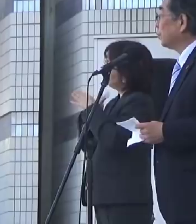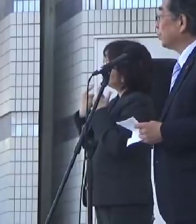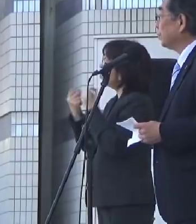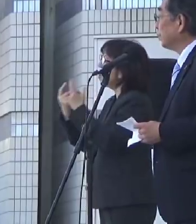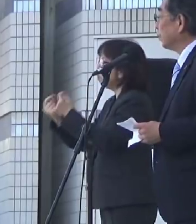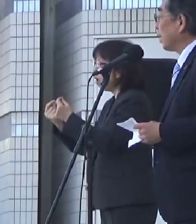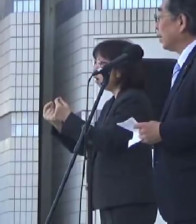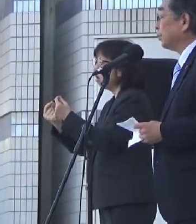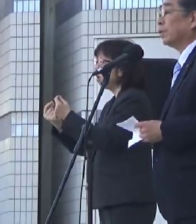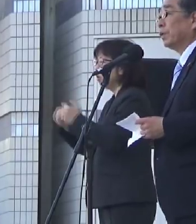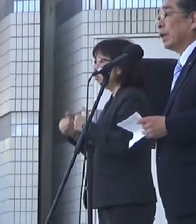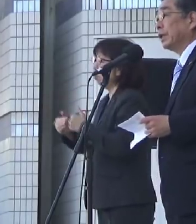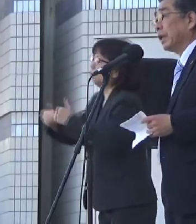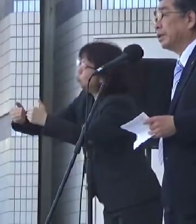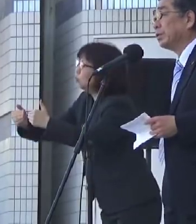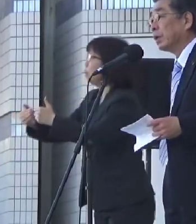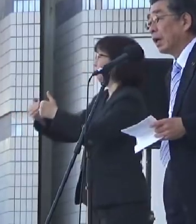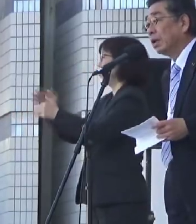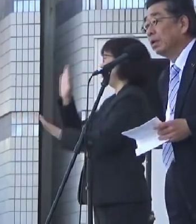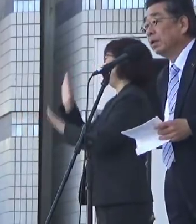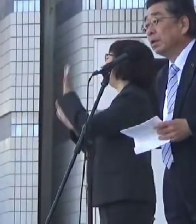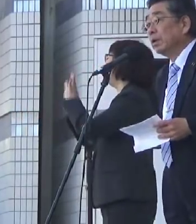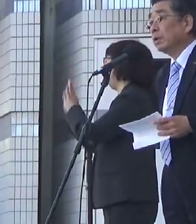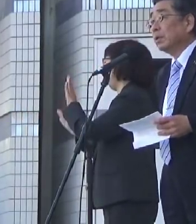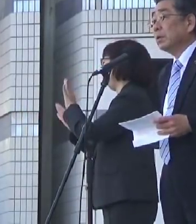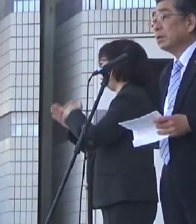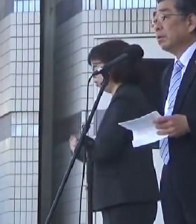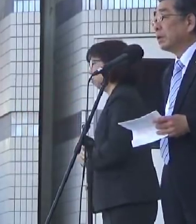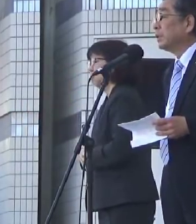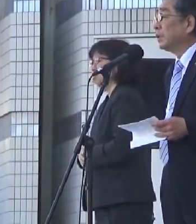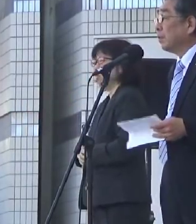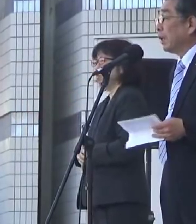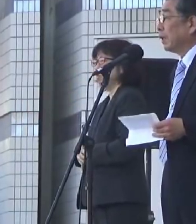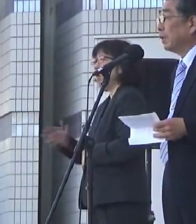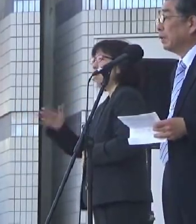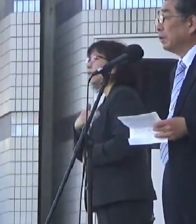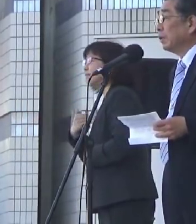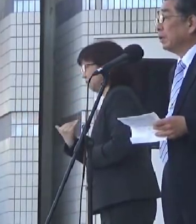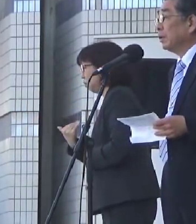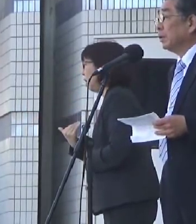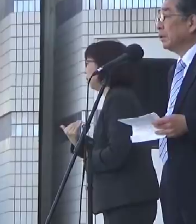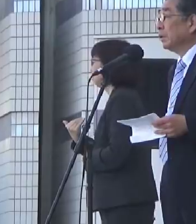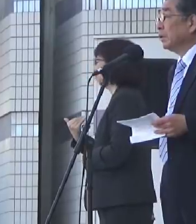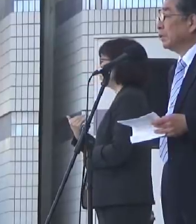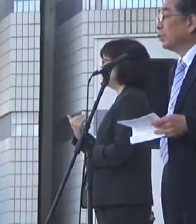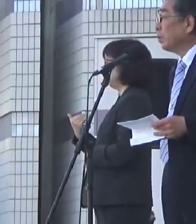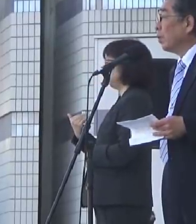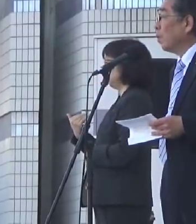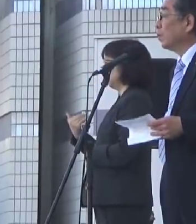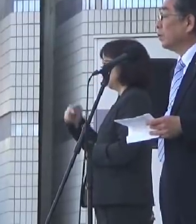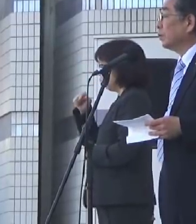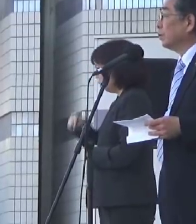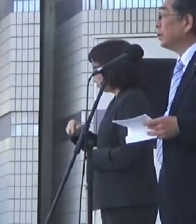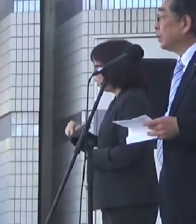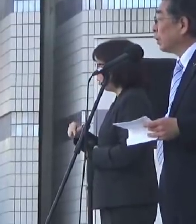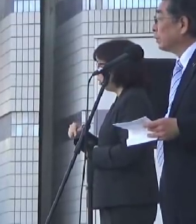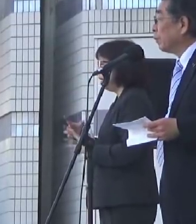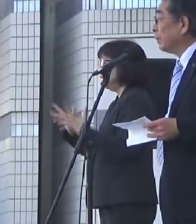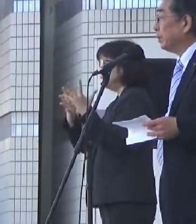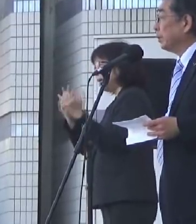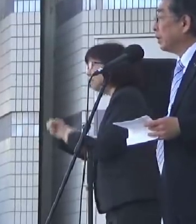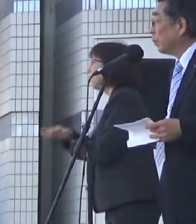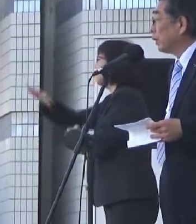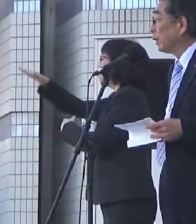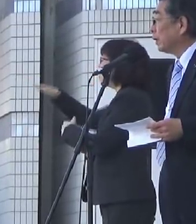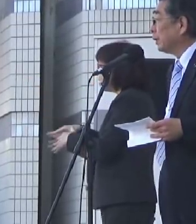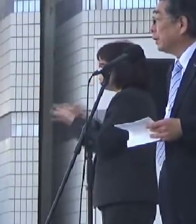話が進むというような状況なんじゃないでしょうか。私たちはそれを多くの人に知ってもらう